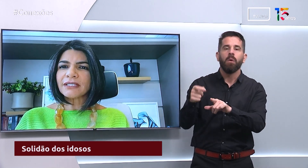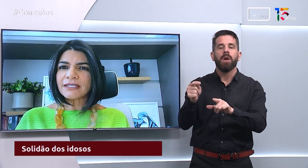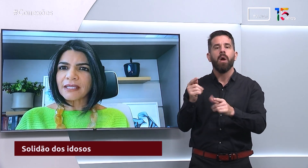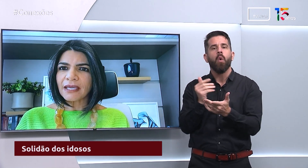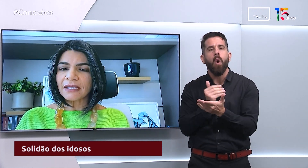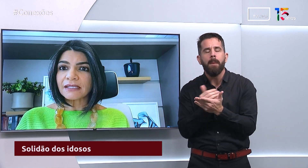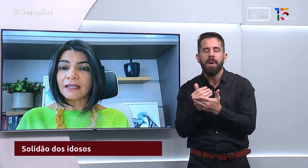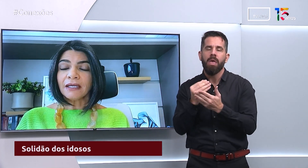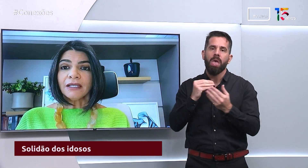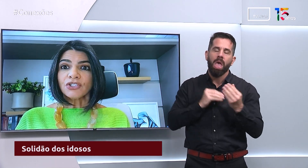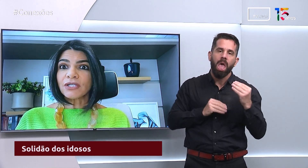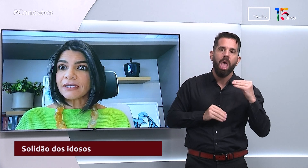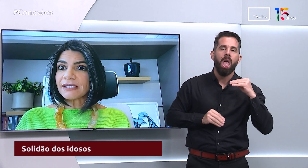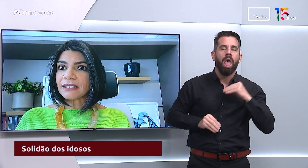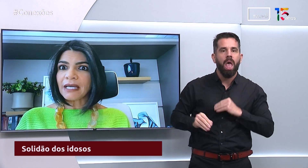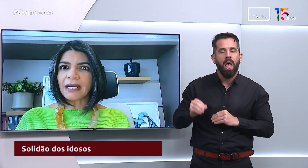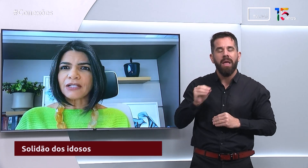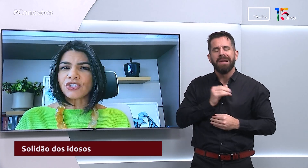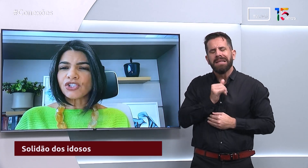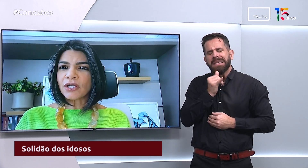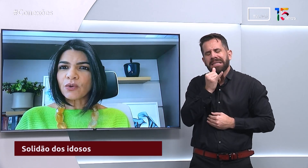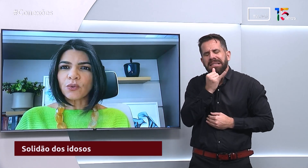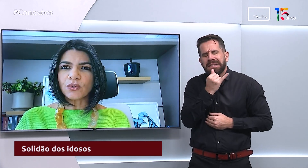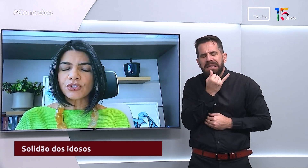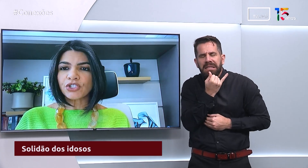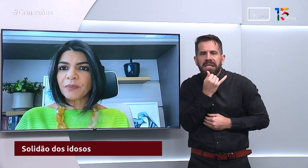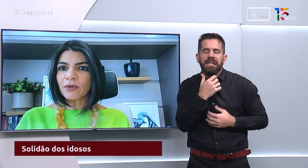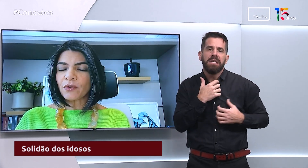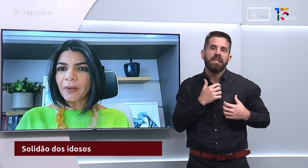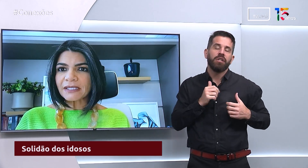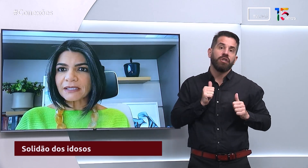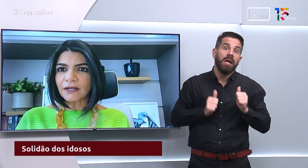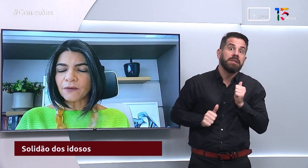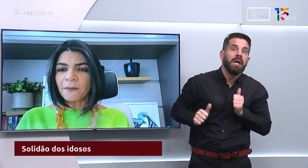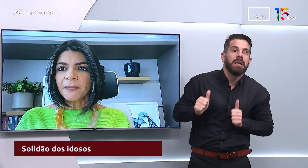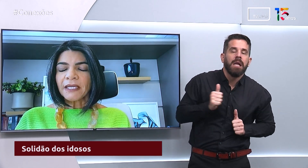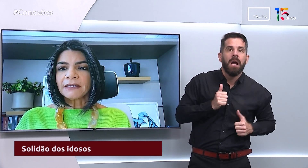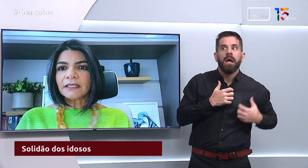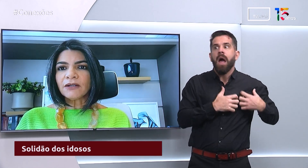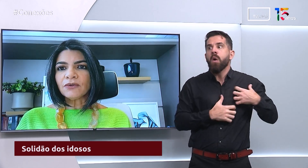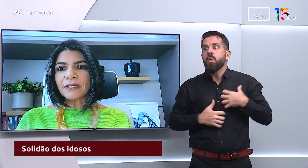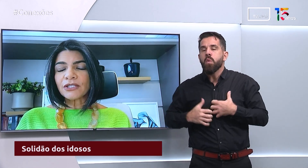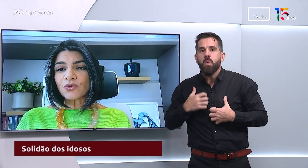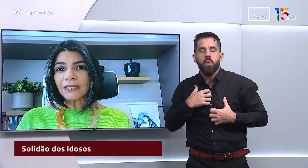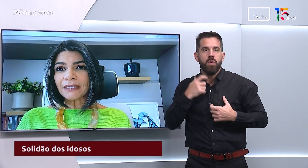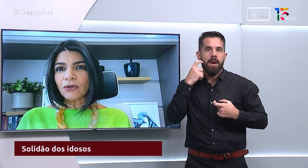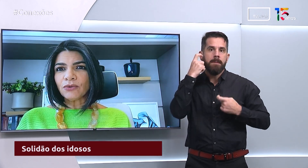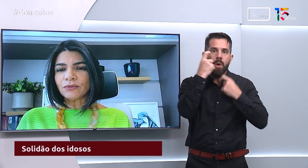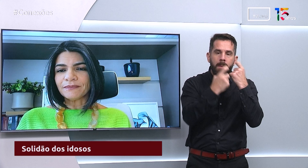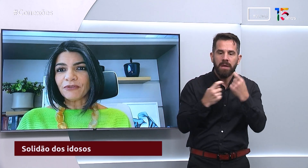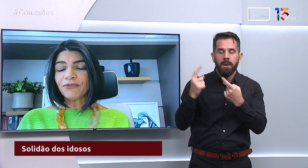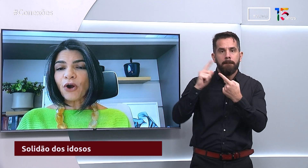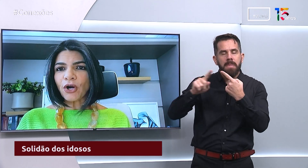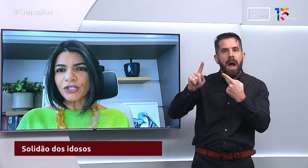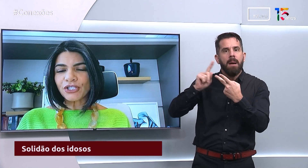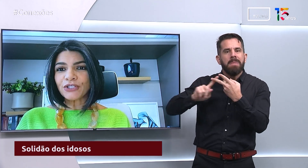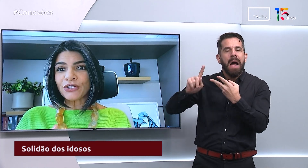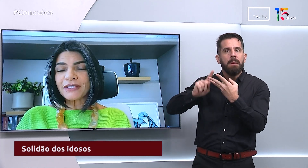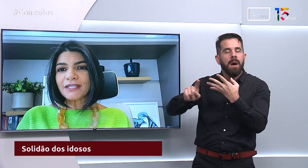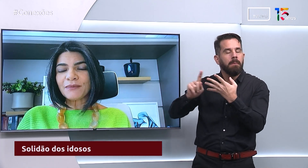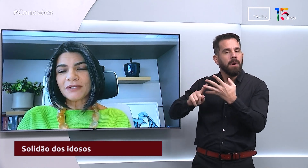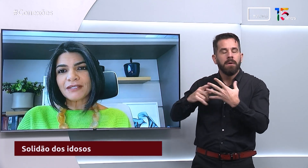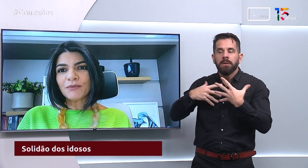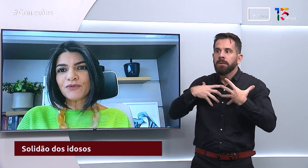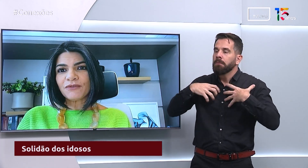De tristeza, de ansiedade, de angústia, de preocupação. Então, isso é tão forte e